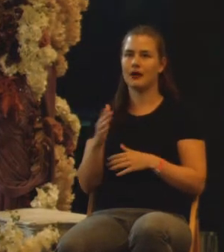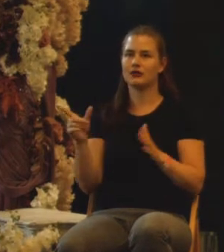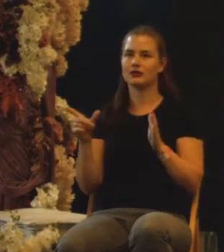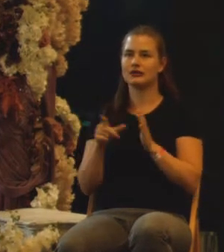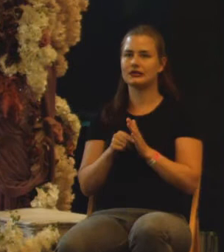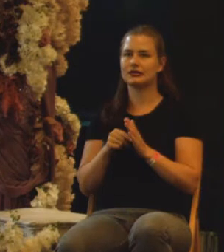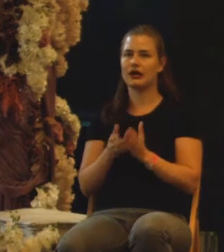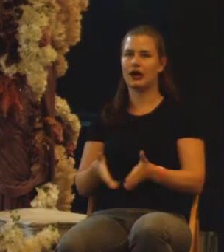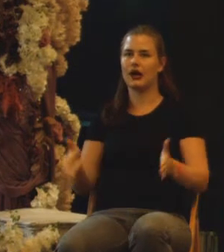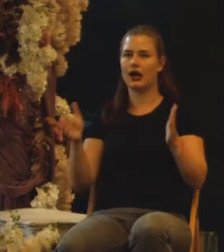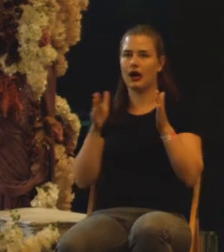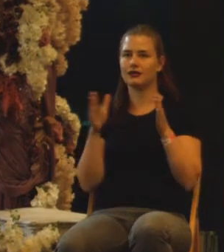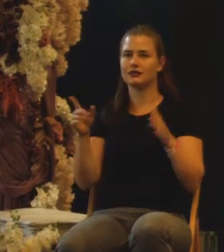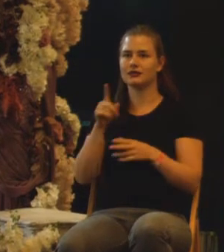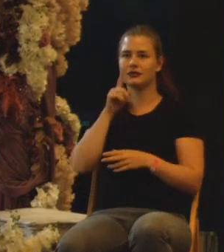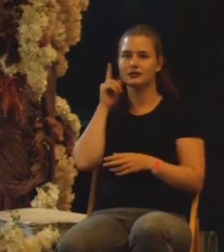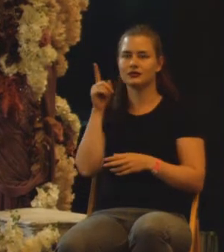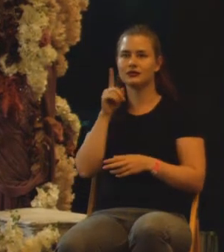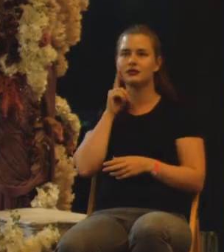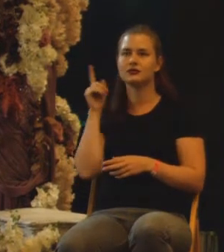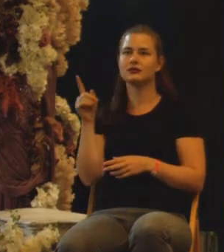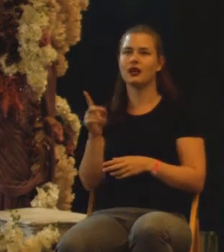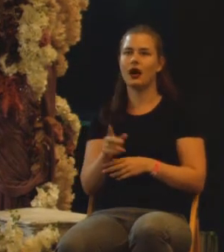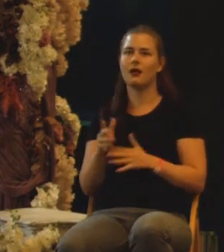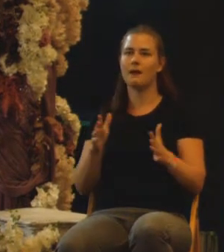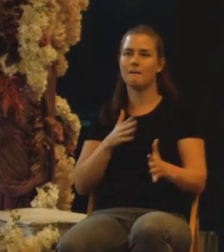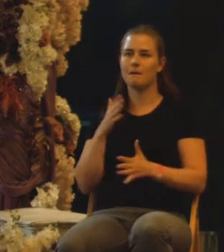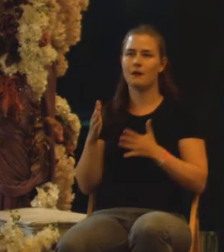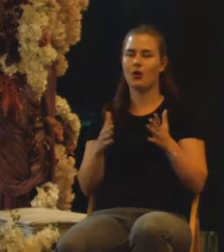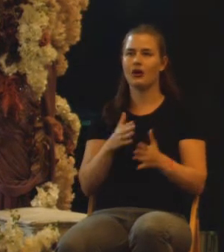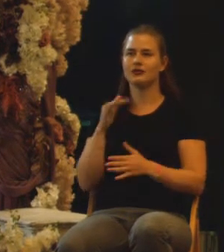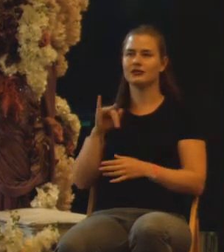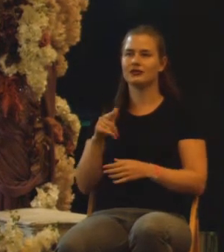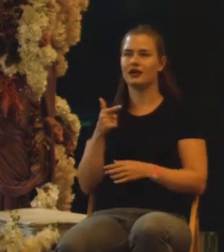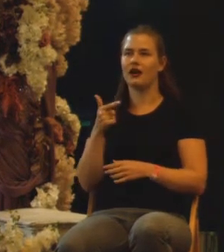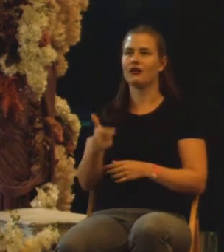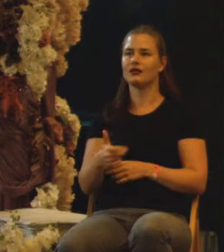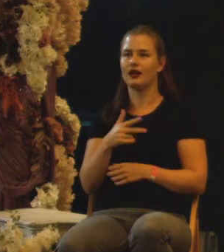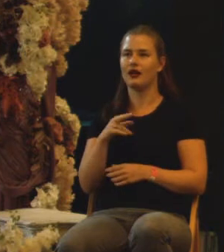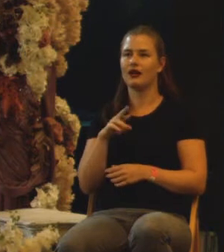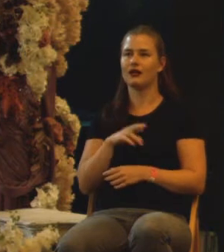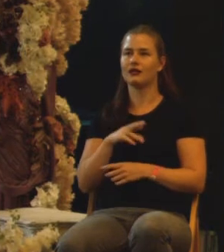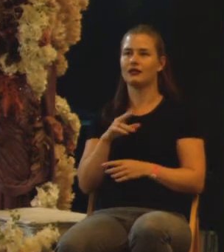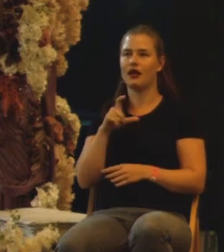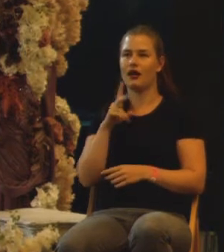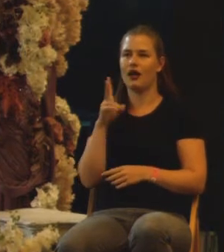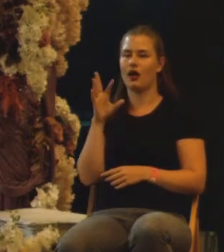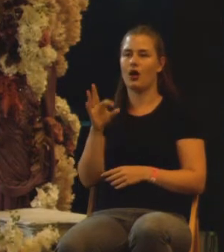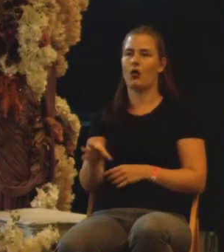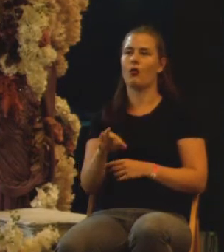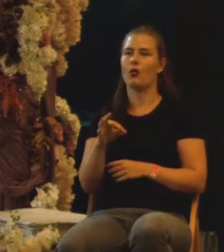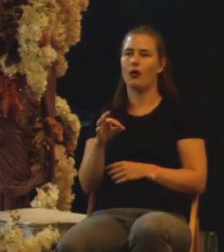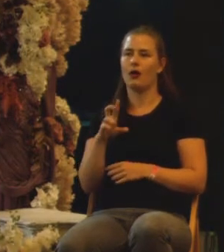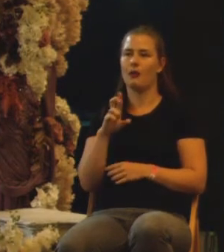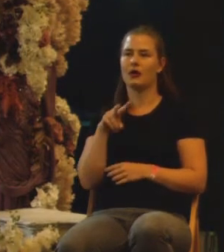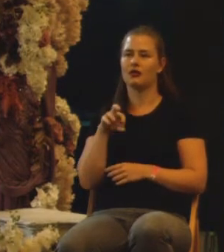корзинкой, зелень, эмоции, Инстаграм. Что вы там еще любите делать? Я экоблогер. Ну, вот эти